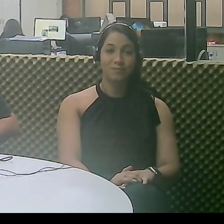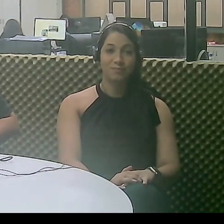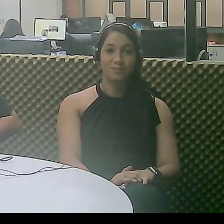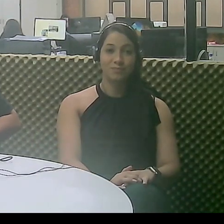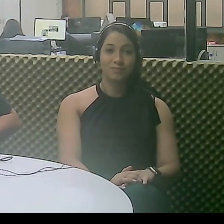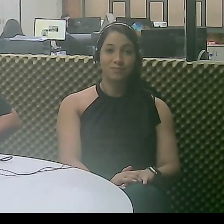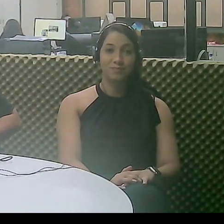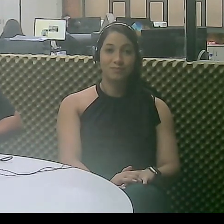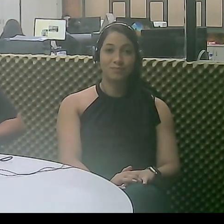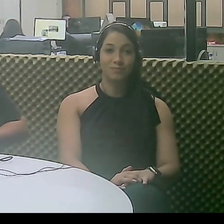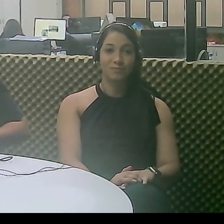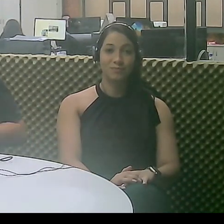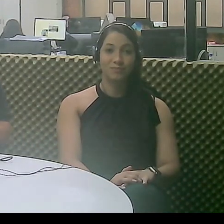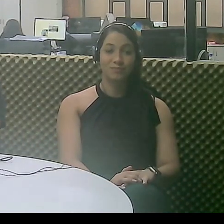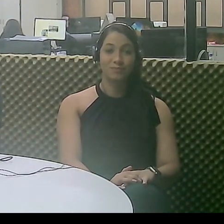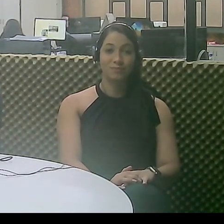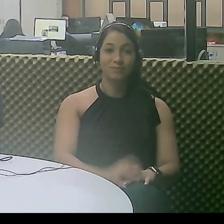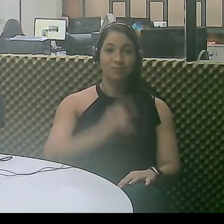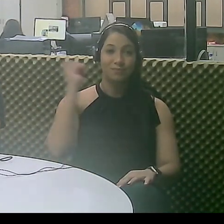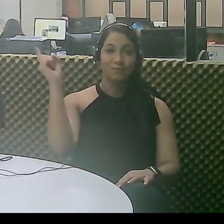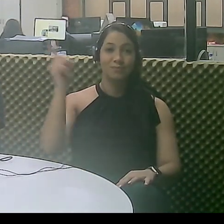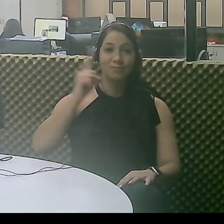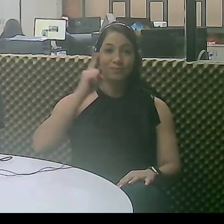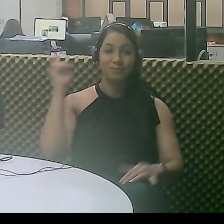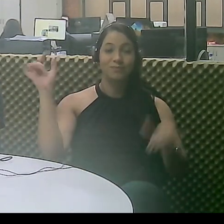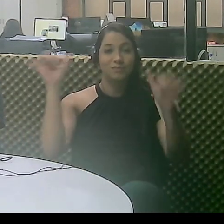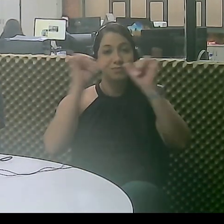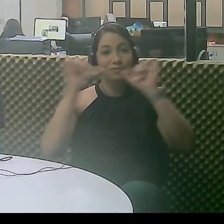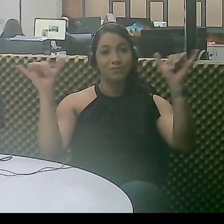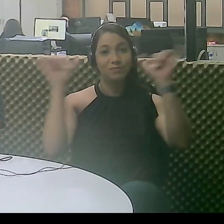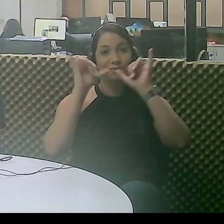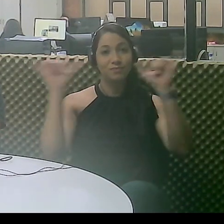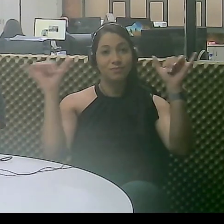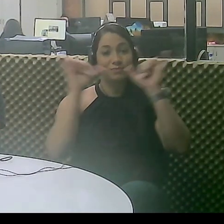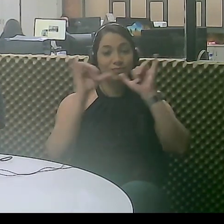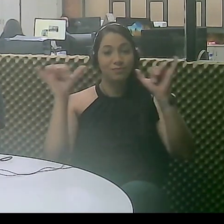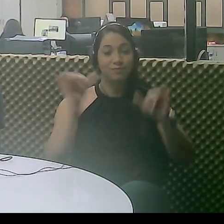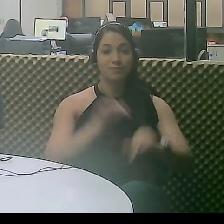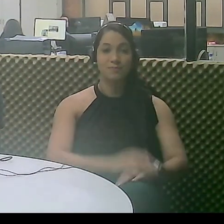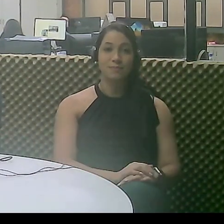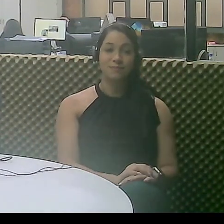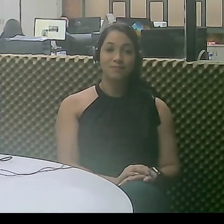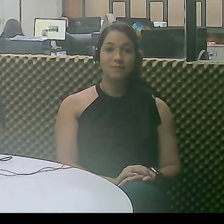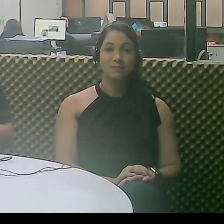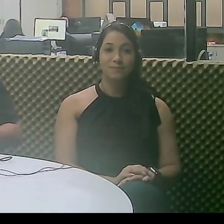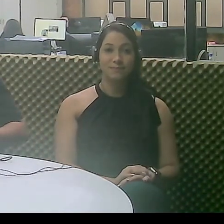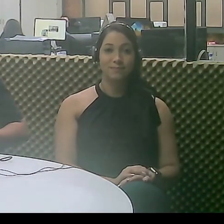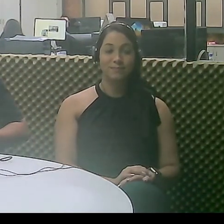Giro de notícias.